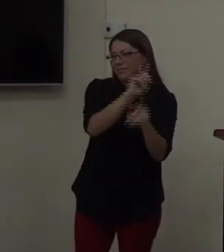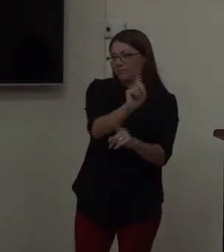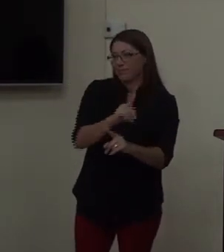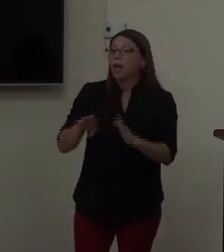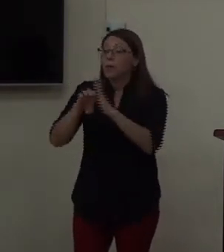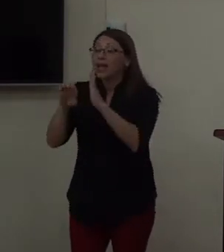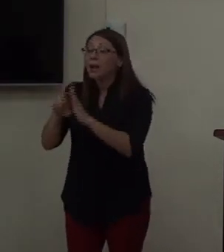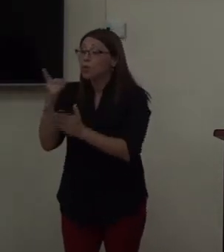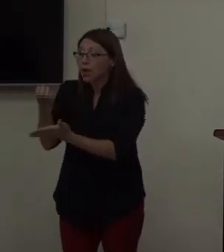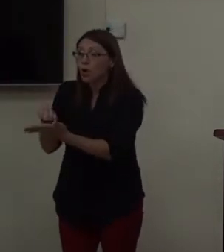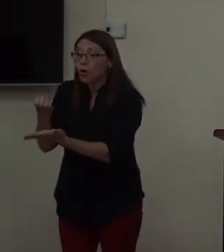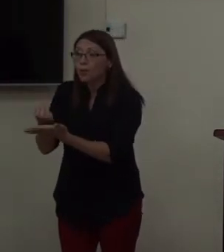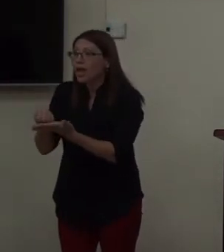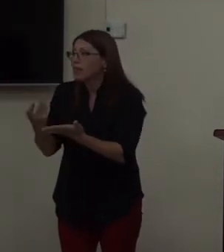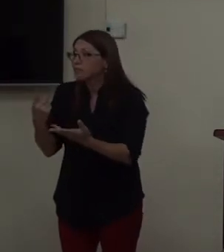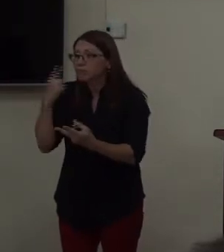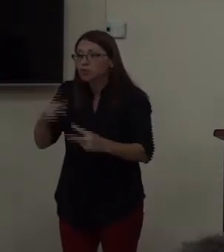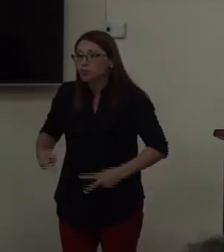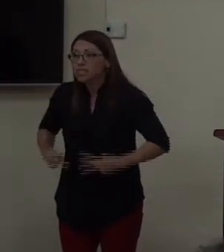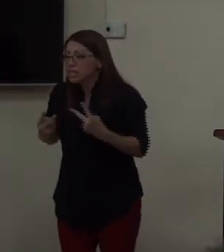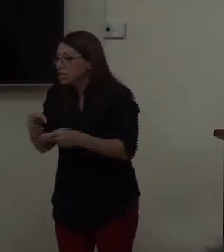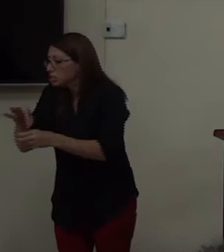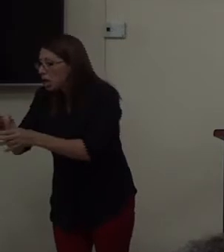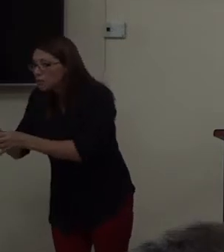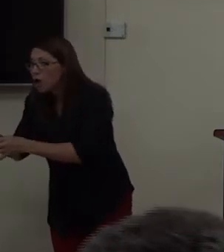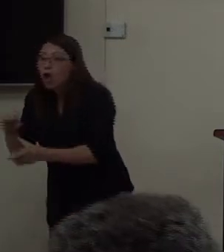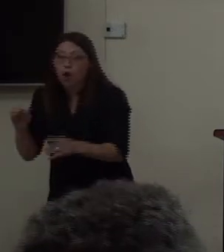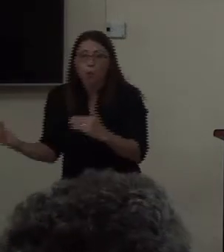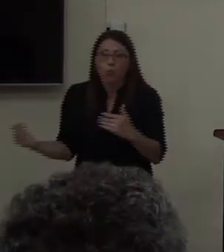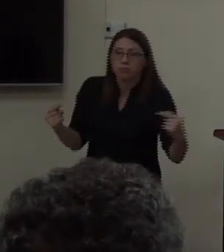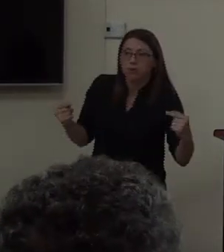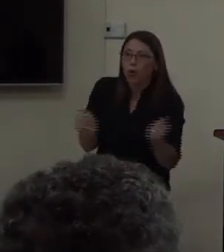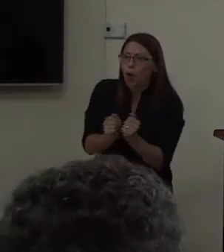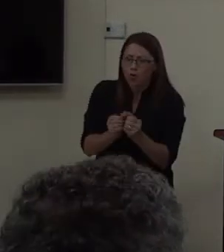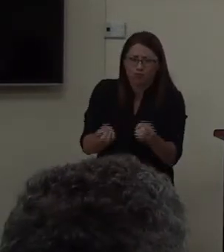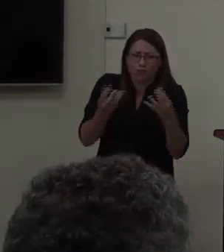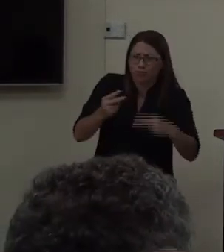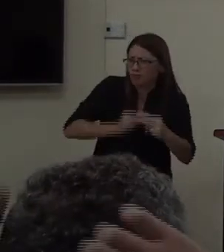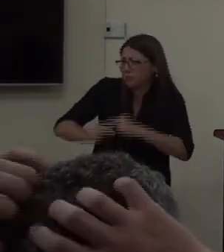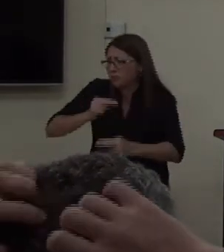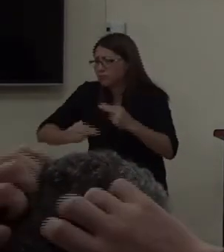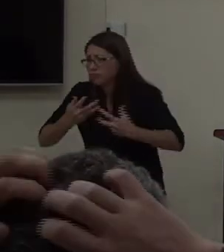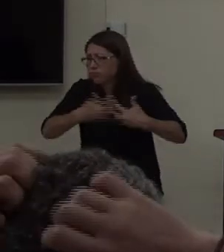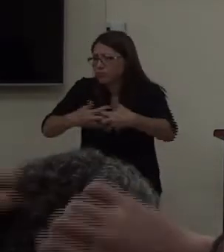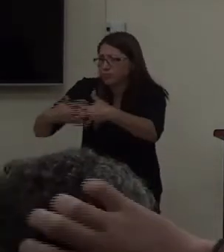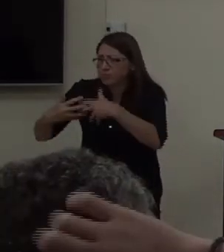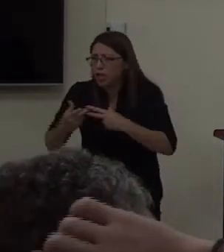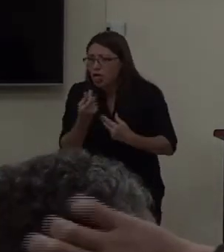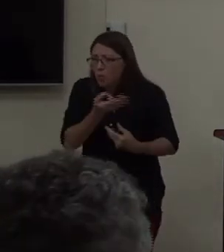economía de subsistencia, o una economía de excedentes, comercio, producción industrializada, transacción con